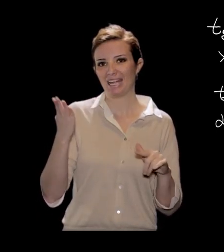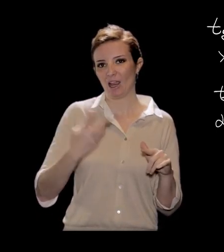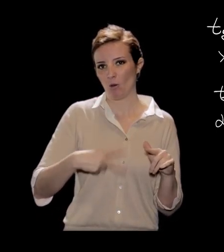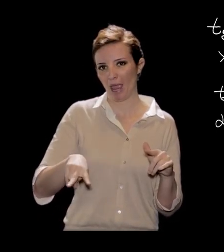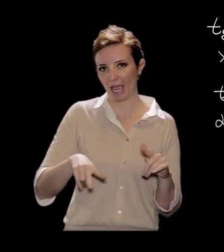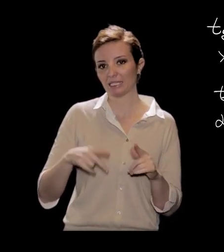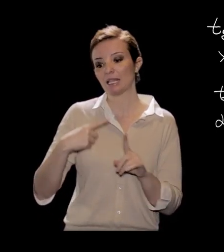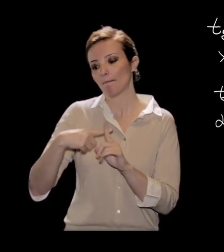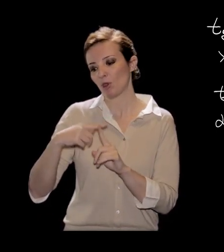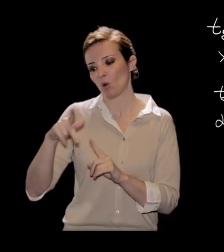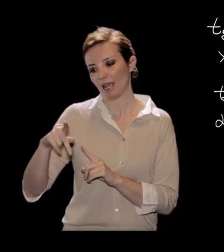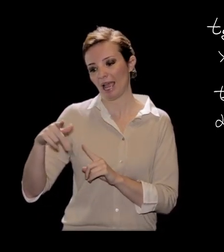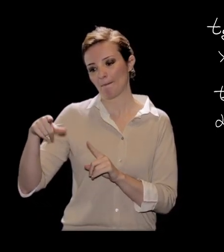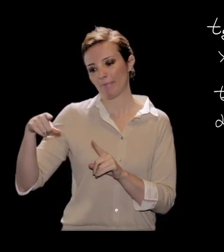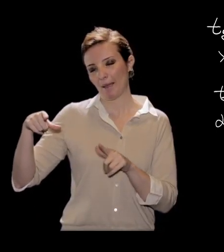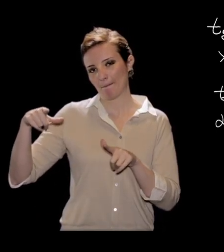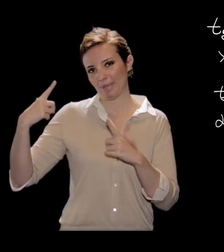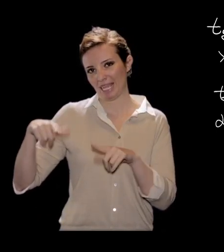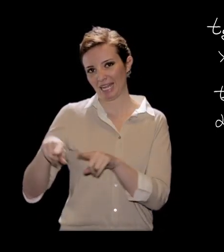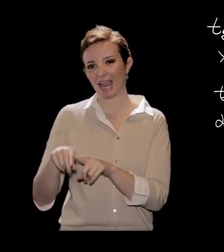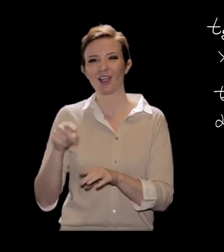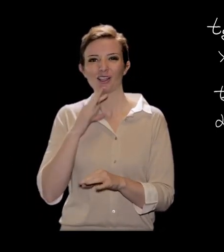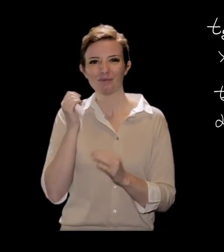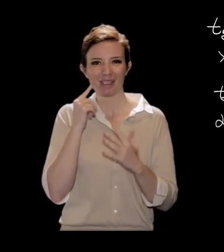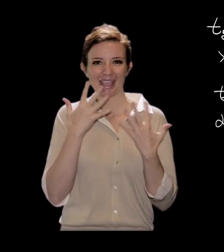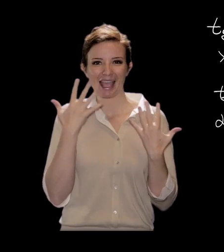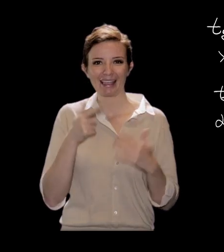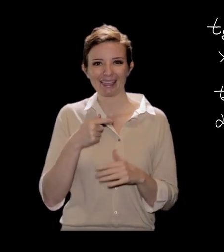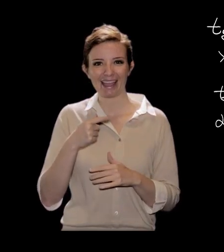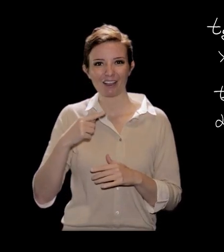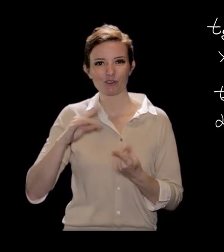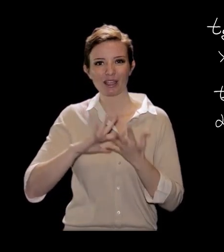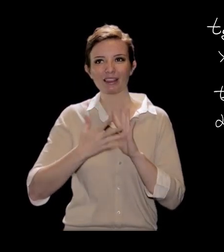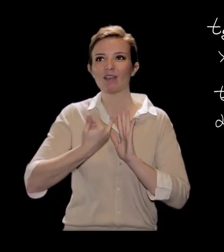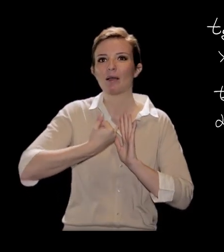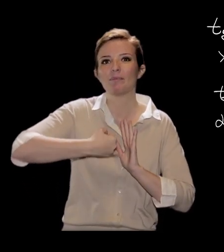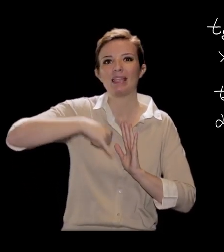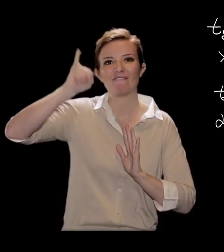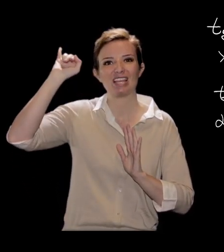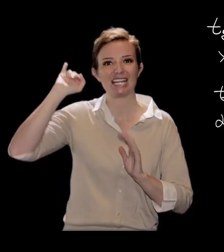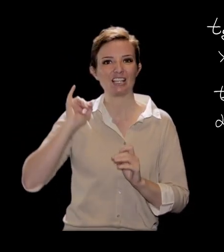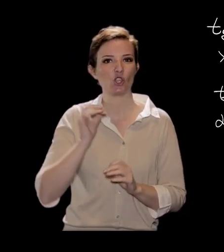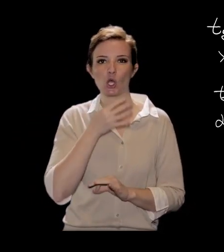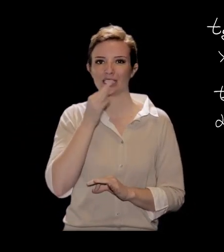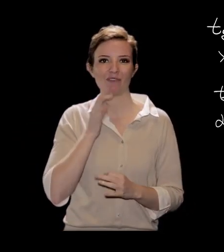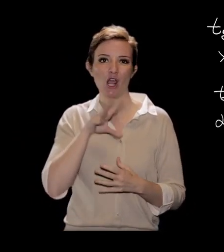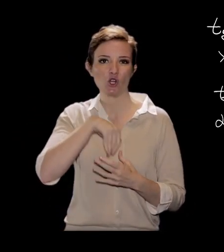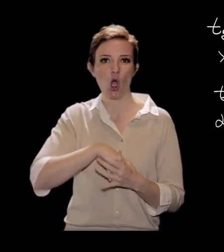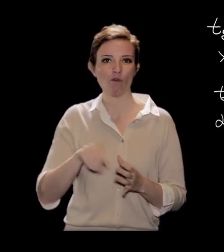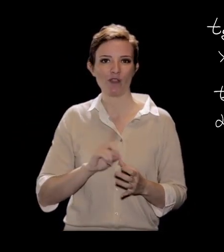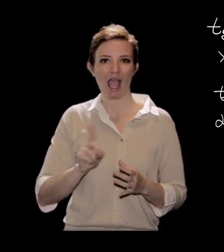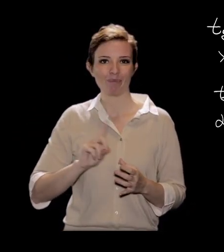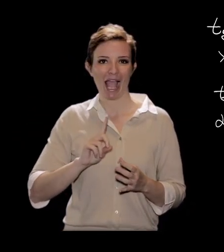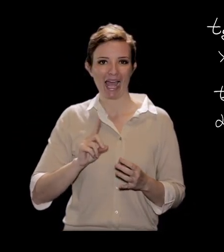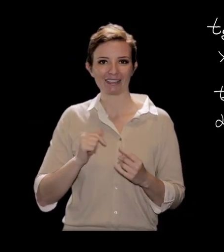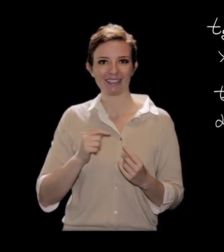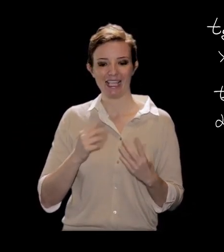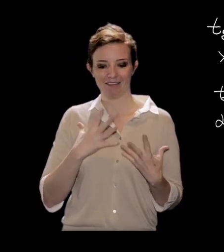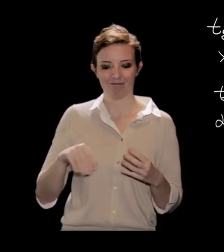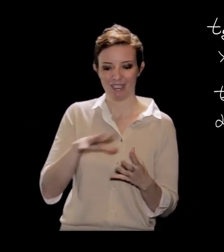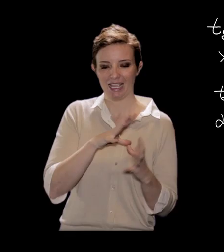kπ, dove ovviamente la tangente tende a infinito e quindi non rientra nell'insieme delle